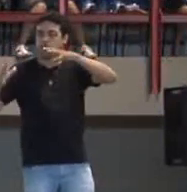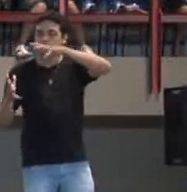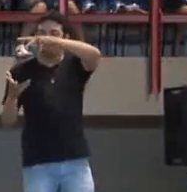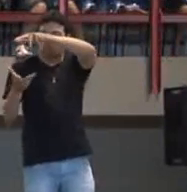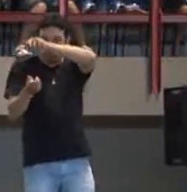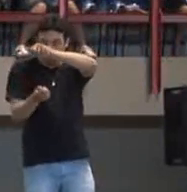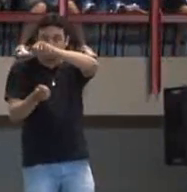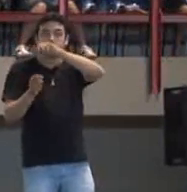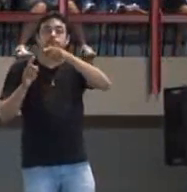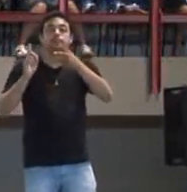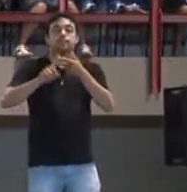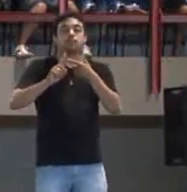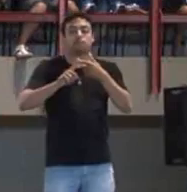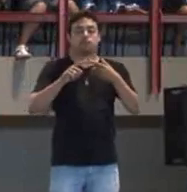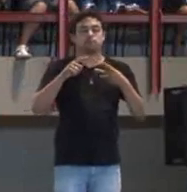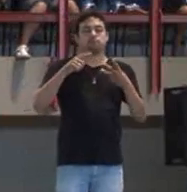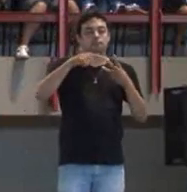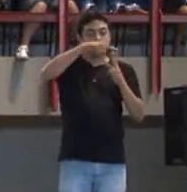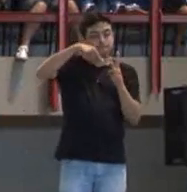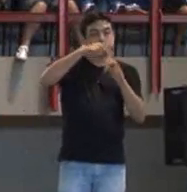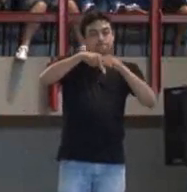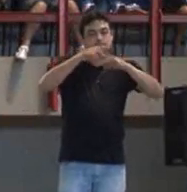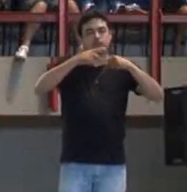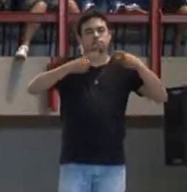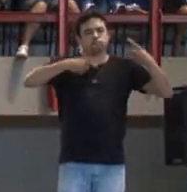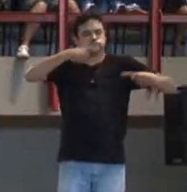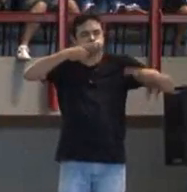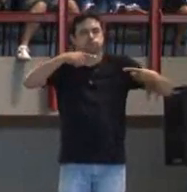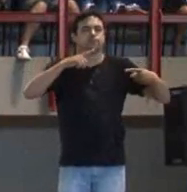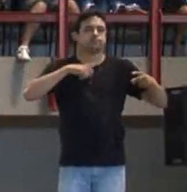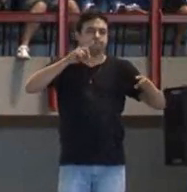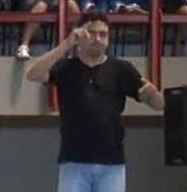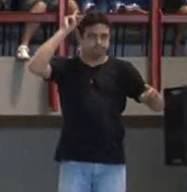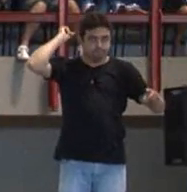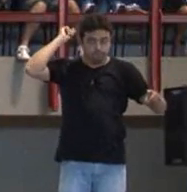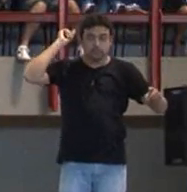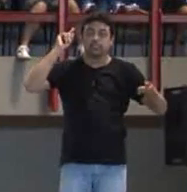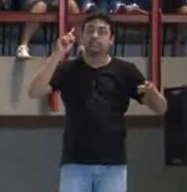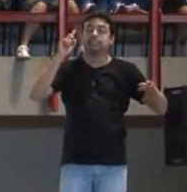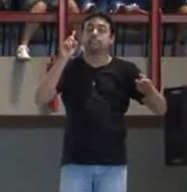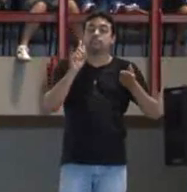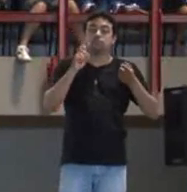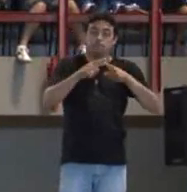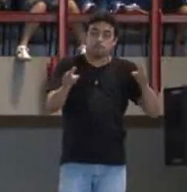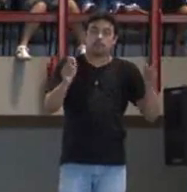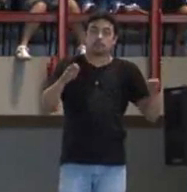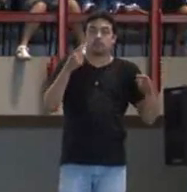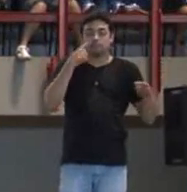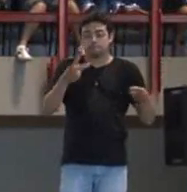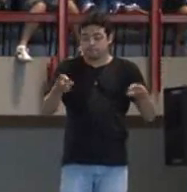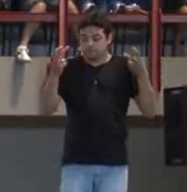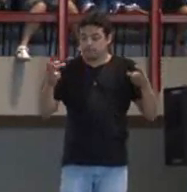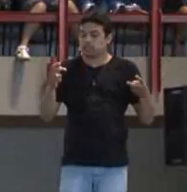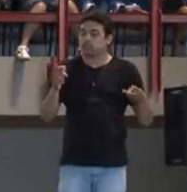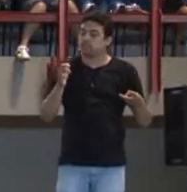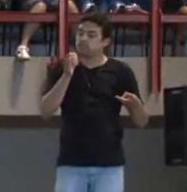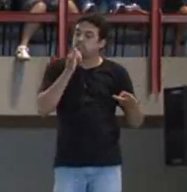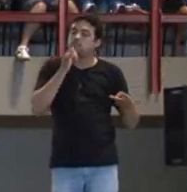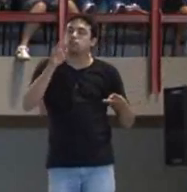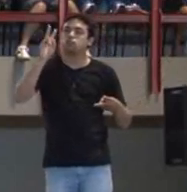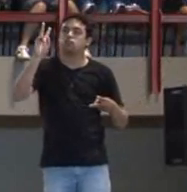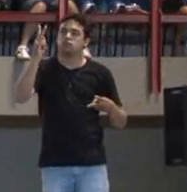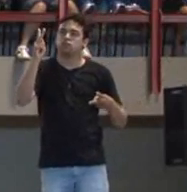as disputas desses países começaram há muito tempo atrás mas nós podemos visualizar que se você observar na